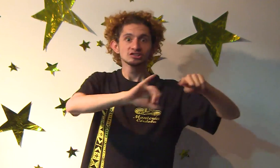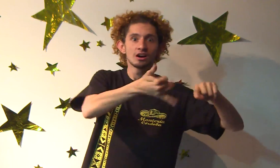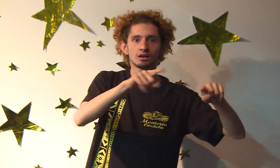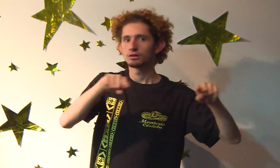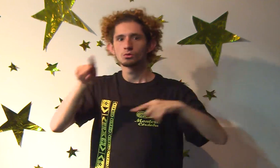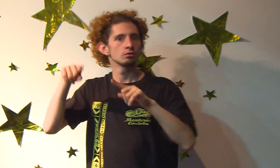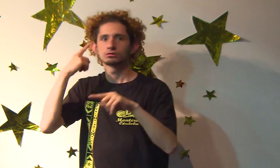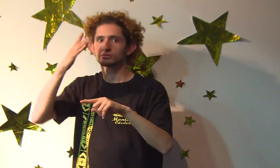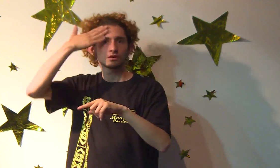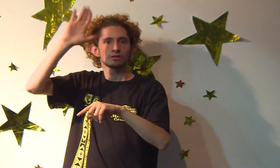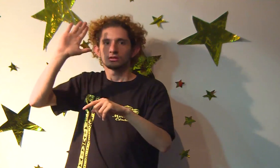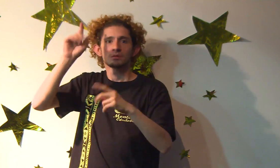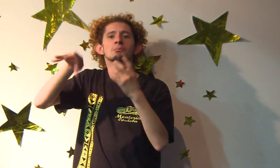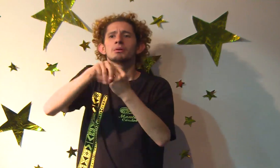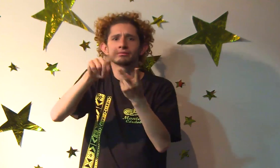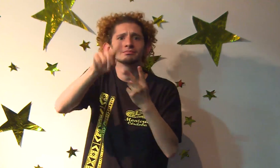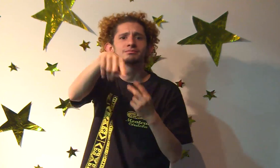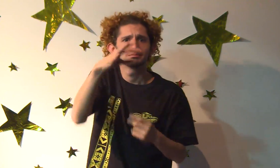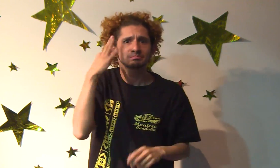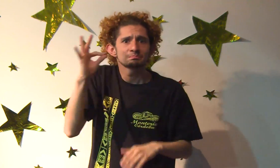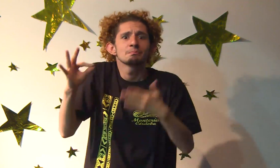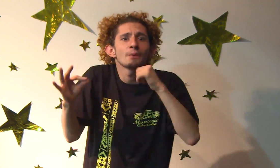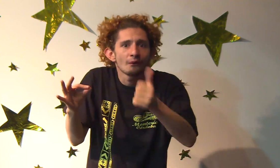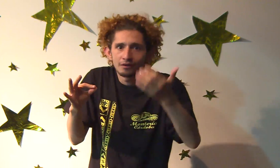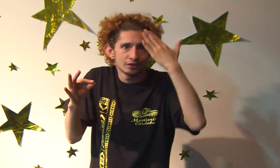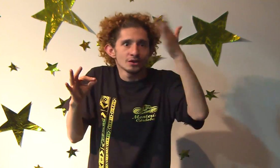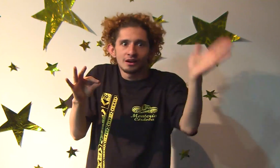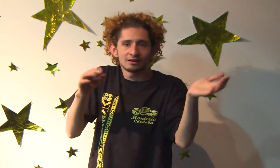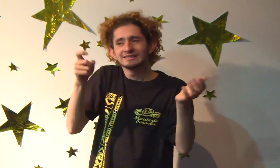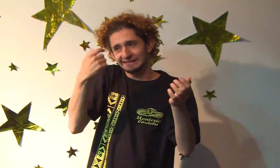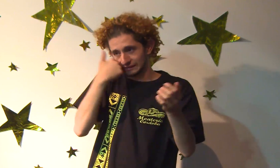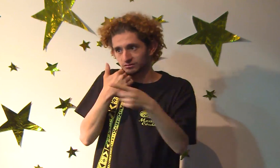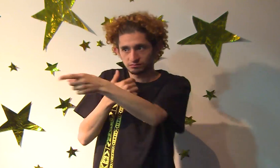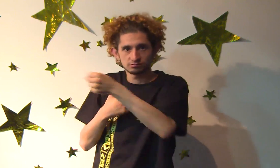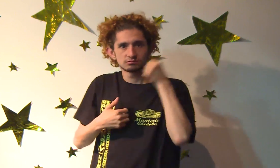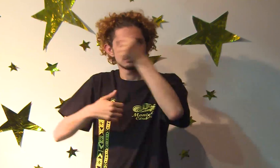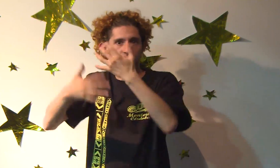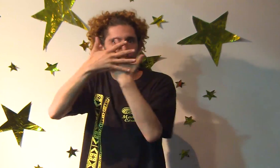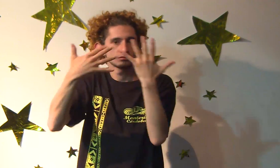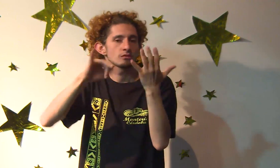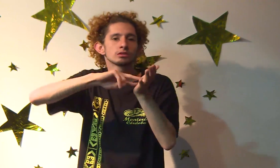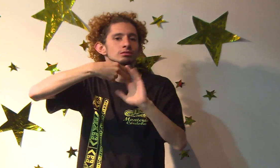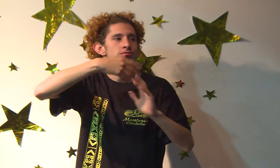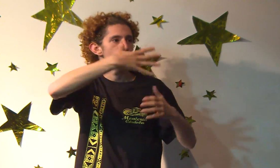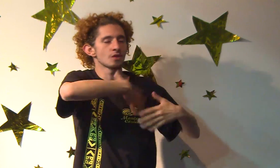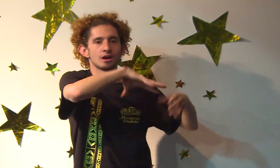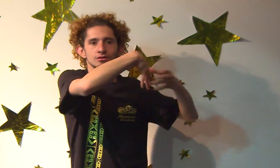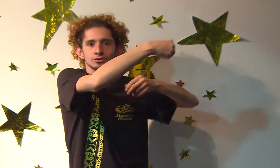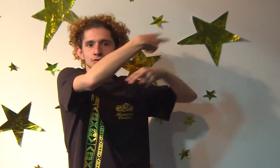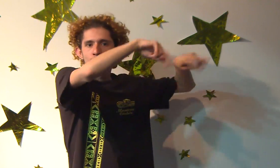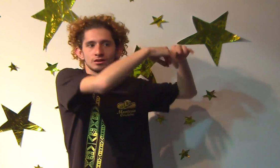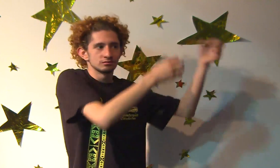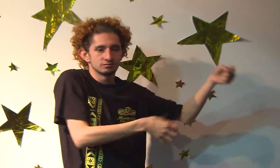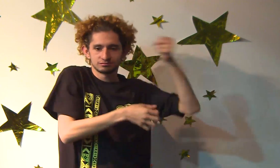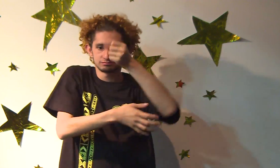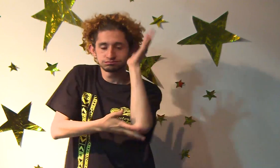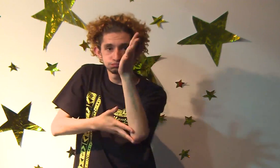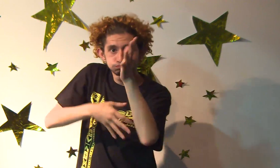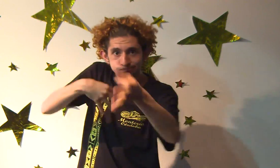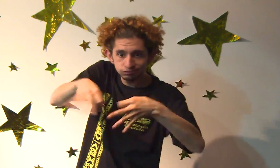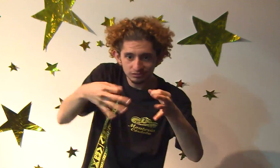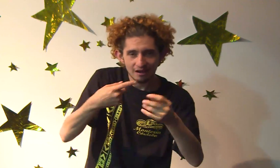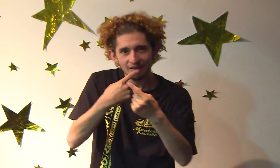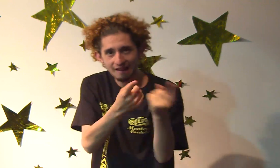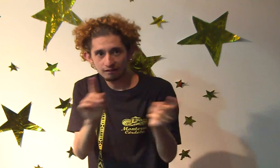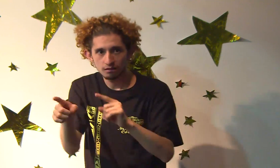pensamos que es necesario que todos los sordos conozcan ese tipo de información, ¿sí? Y también los oyentes no conocen